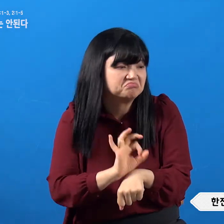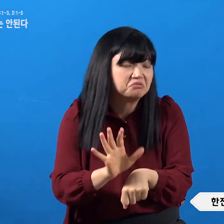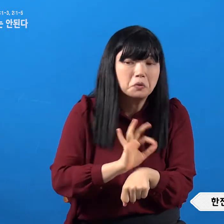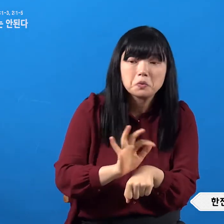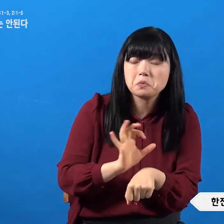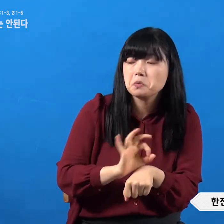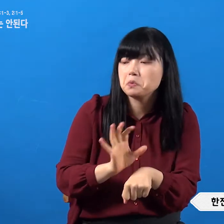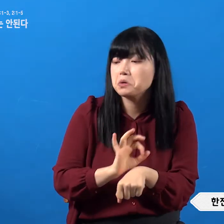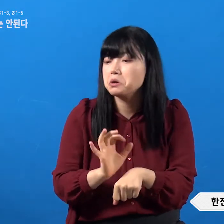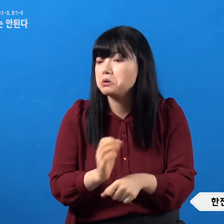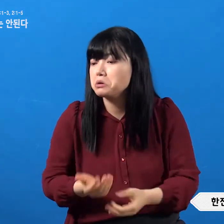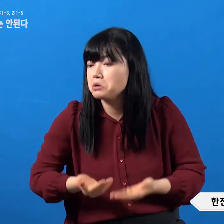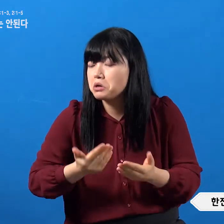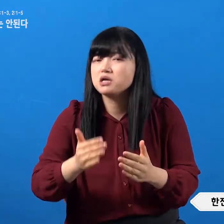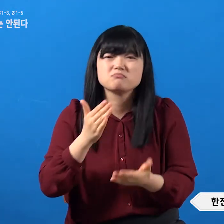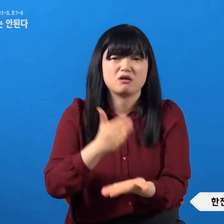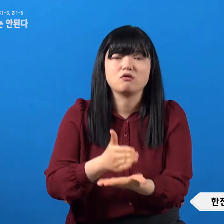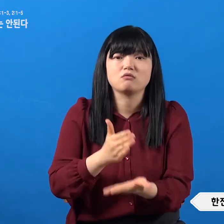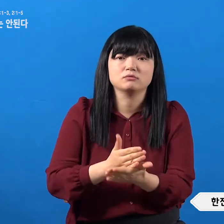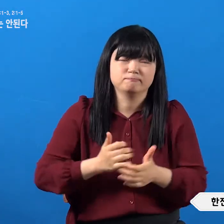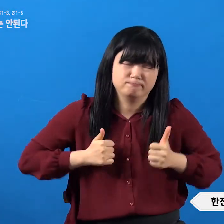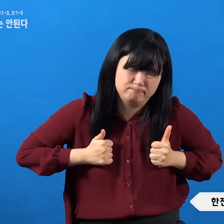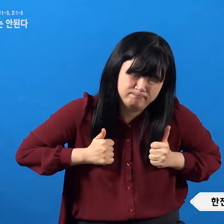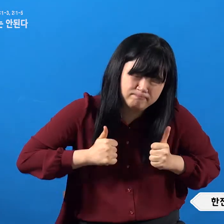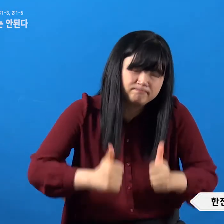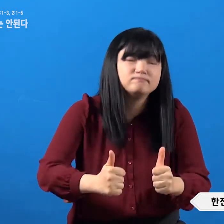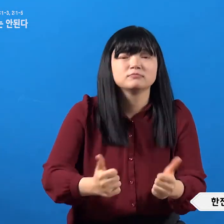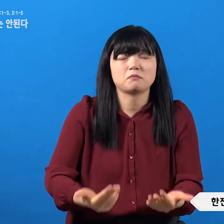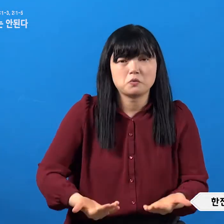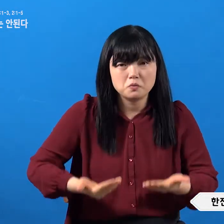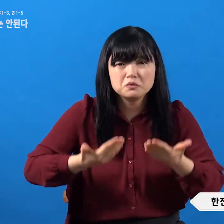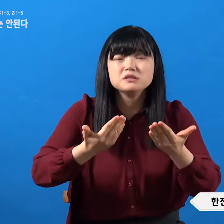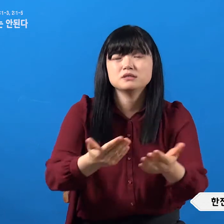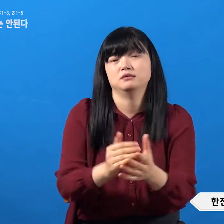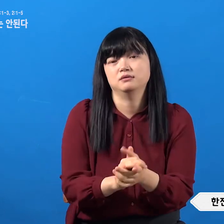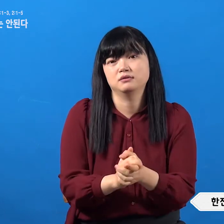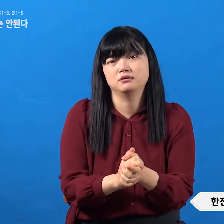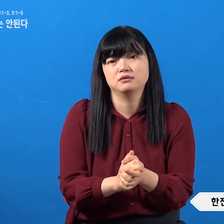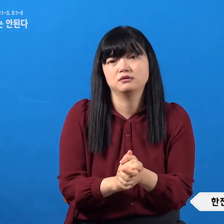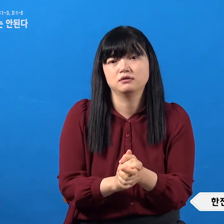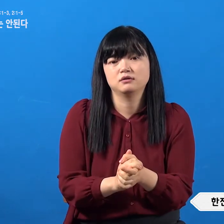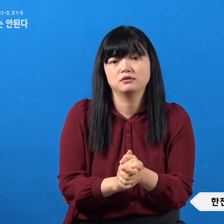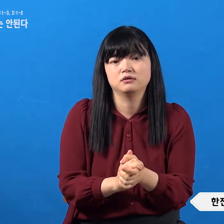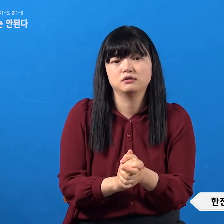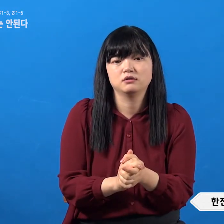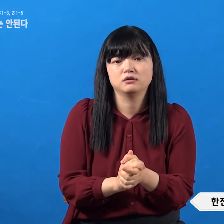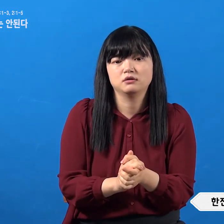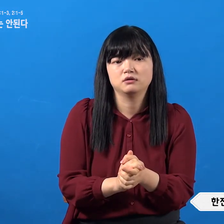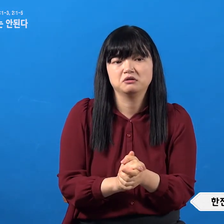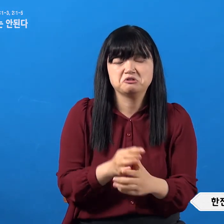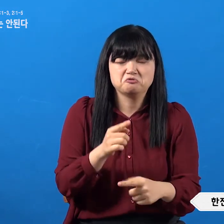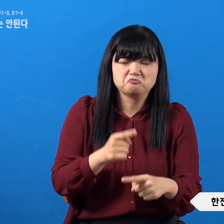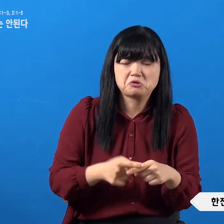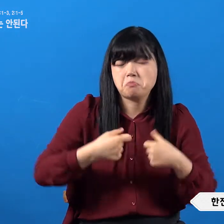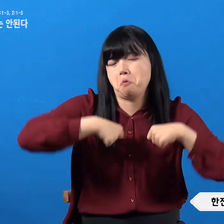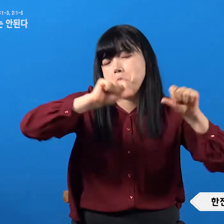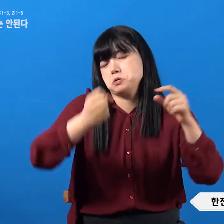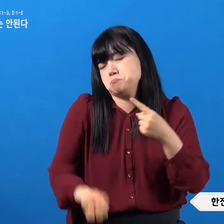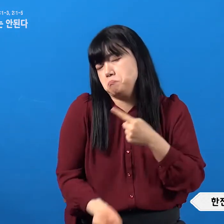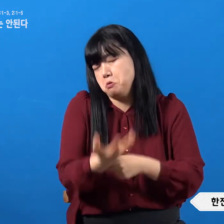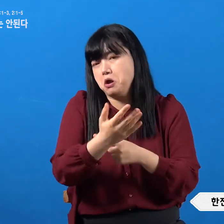그 절반만 그런 것이 아니라 최선을 다해서 열심을 다해서 중간에 그냥 픽픽 사표 던지고 그게